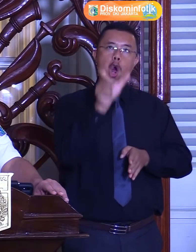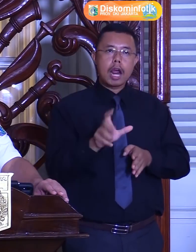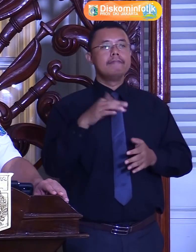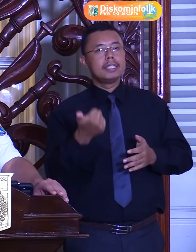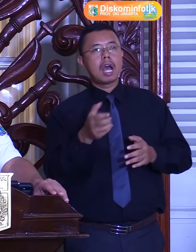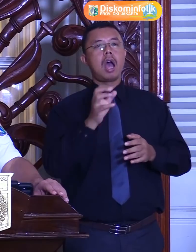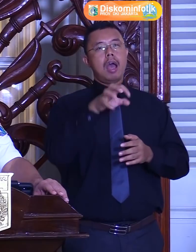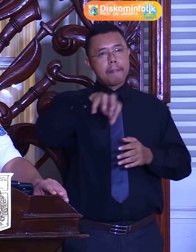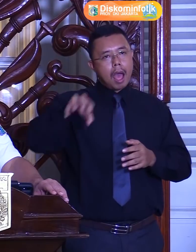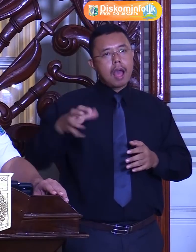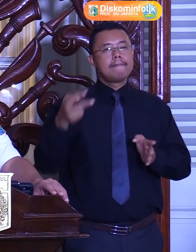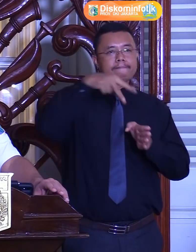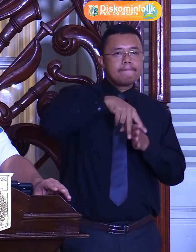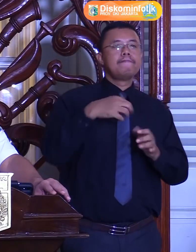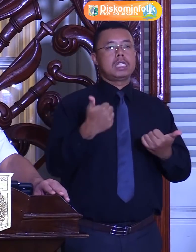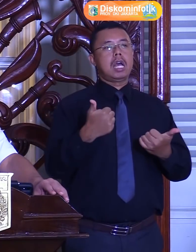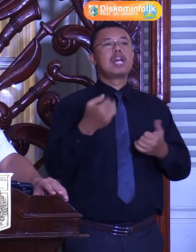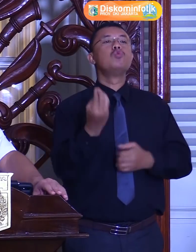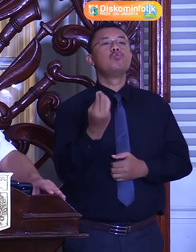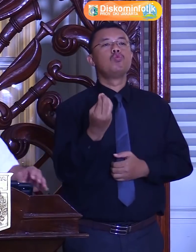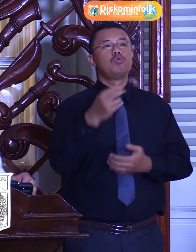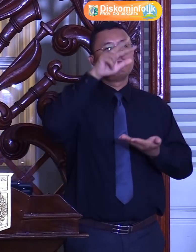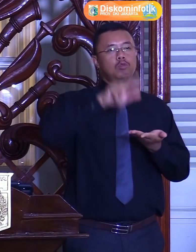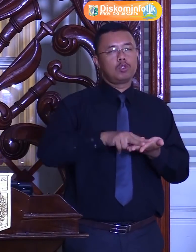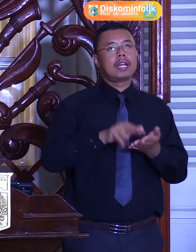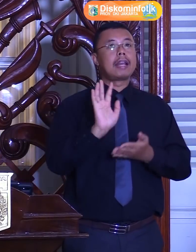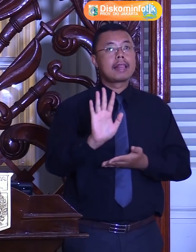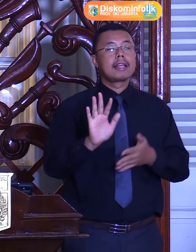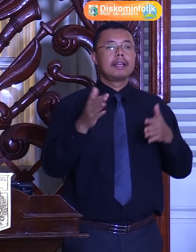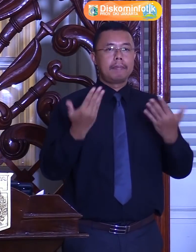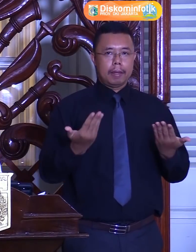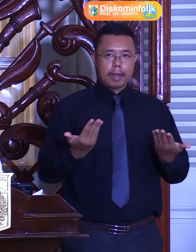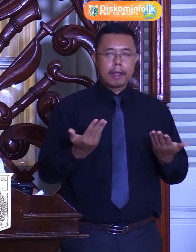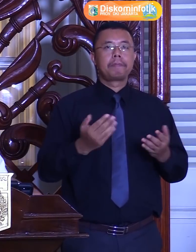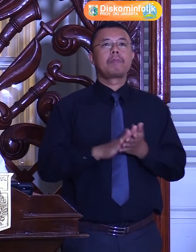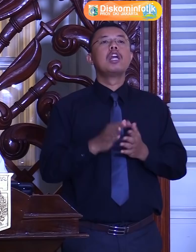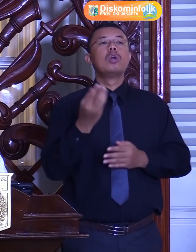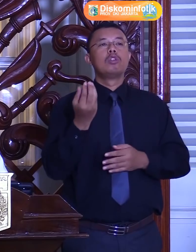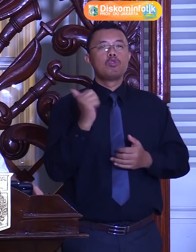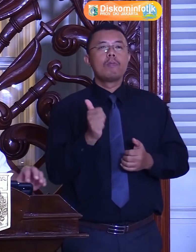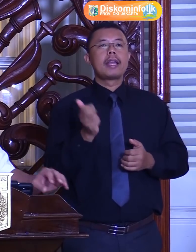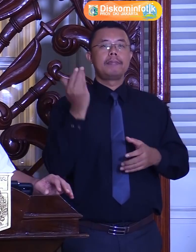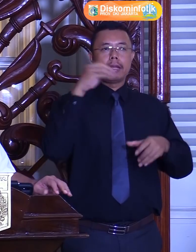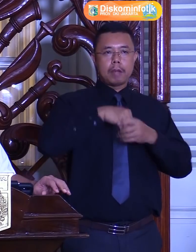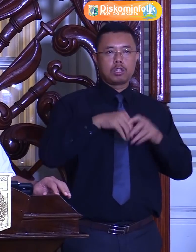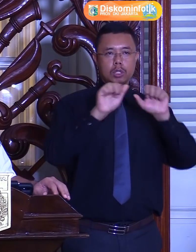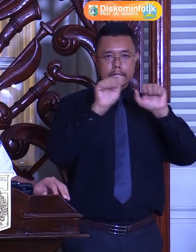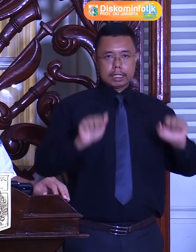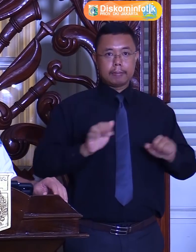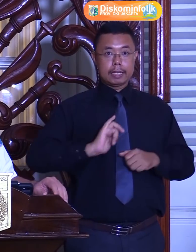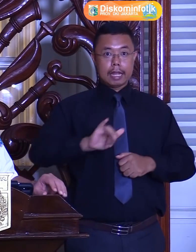Nah, kita sedang tunggu finalisasinya seperti apa sehingga nanti masuk dalam satu ketentuan yang sama.